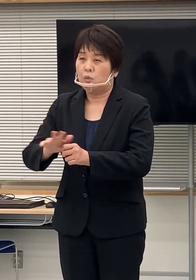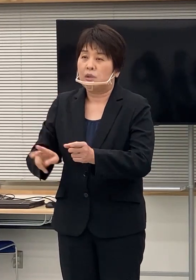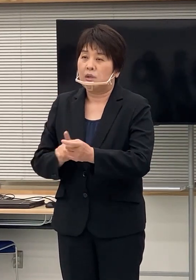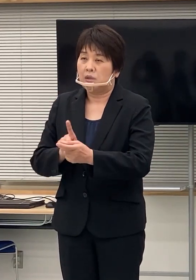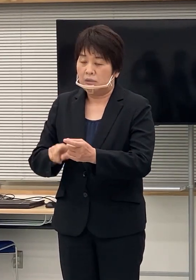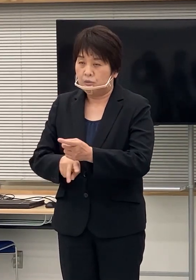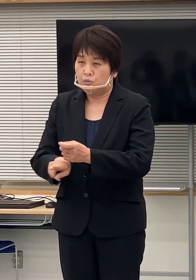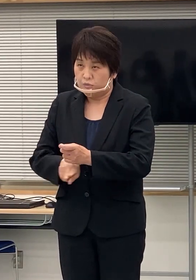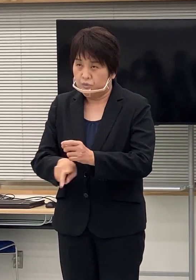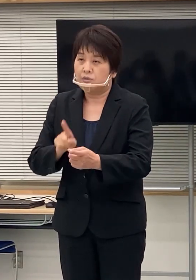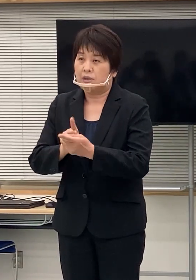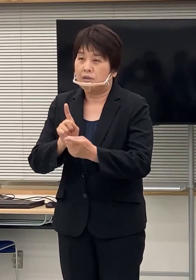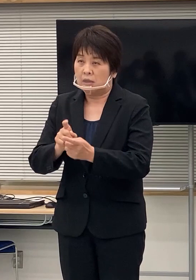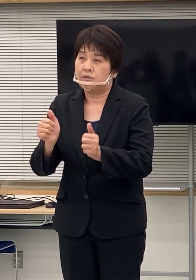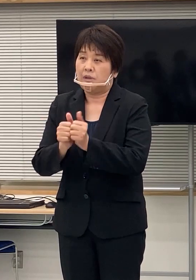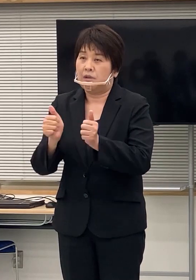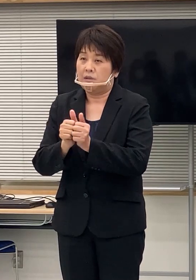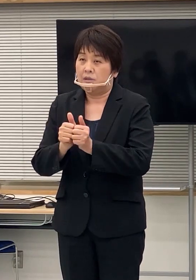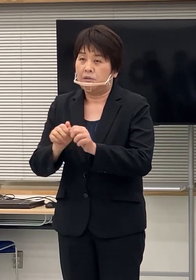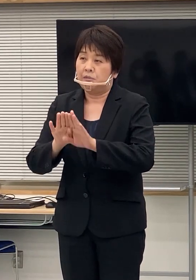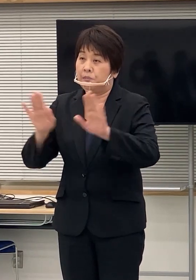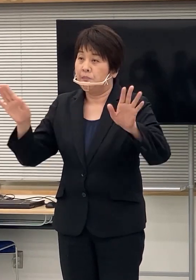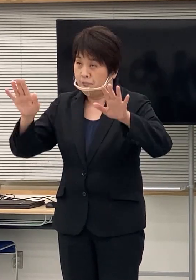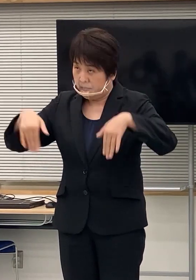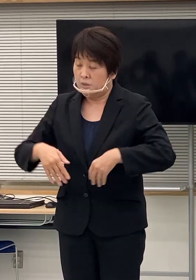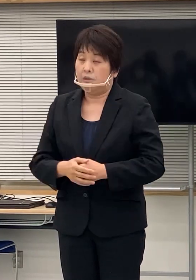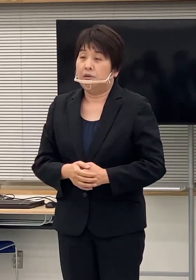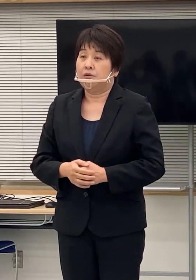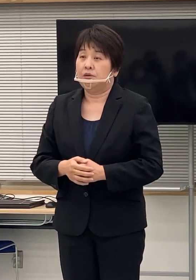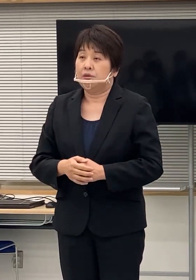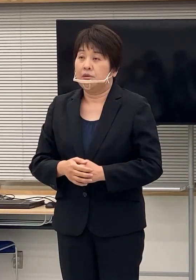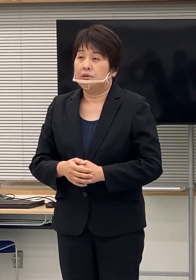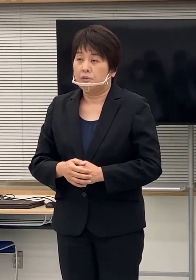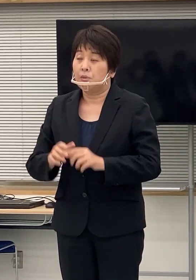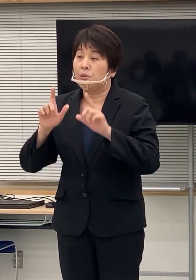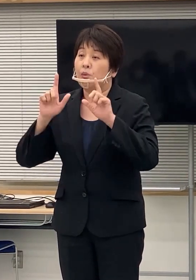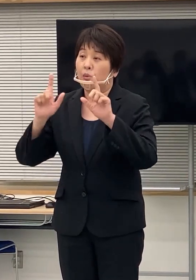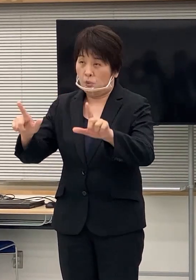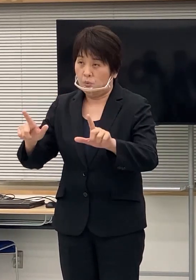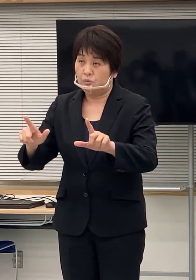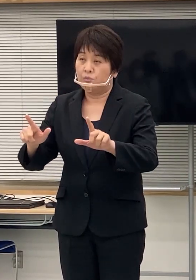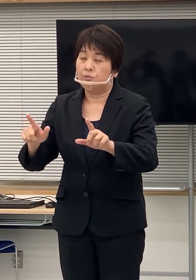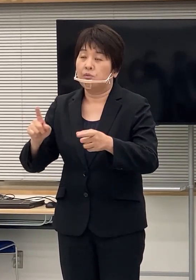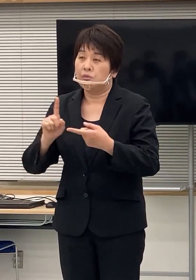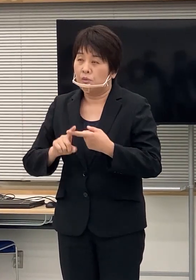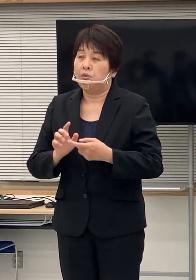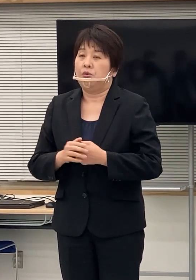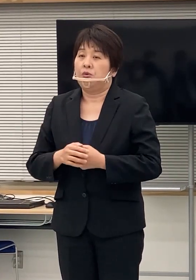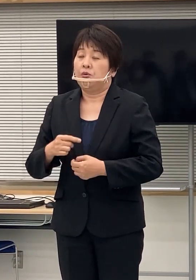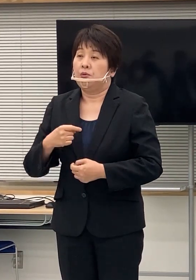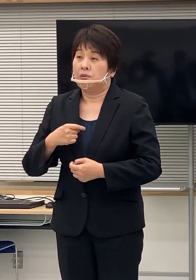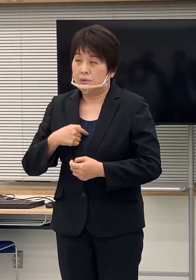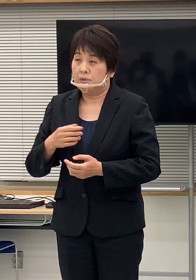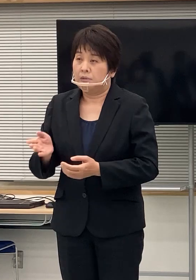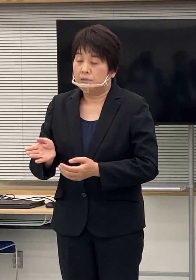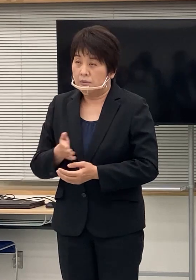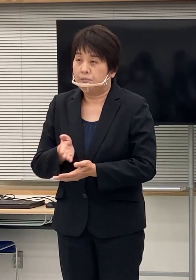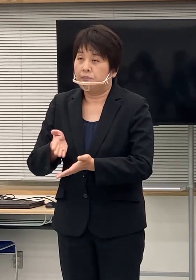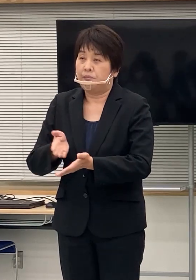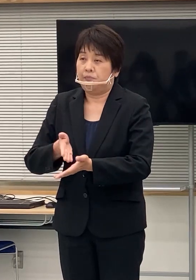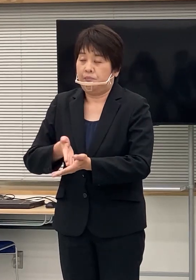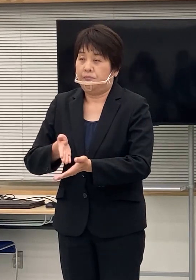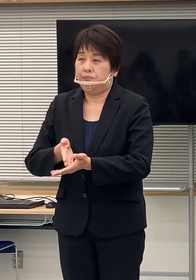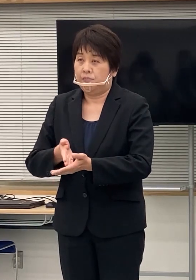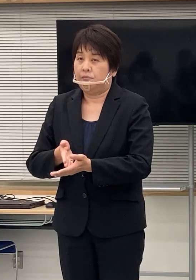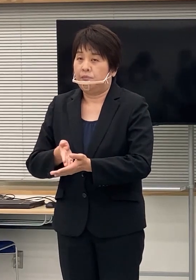本部会議を開催をさせていただきました。そのご報告とともに私の方からちょっと